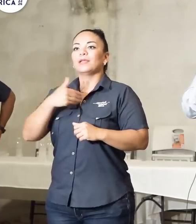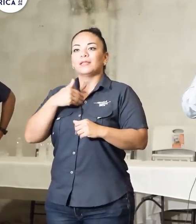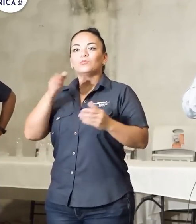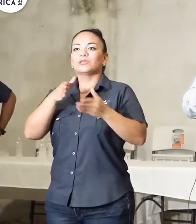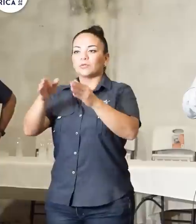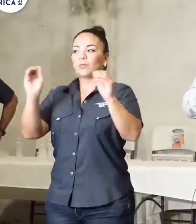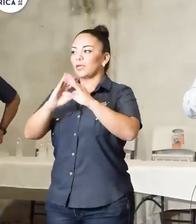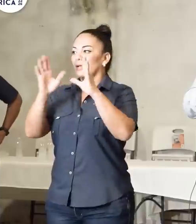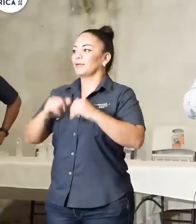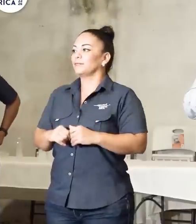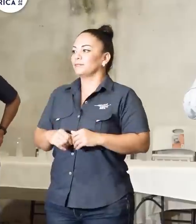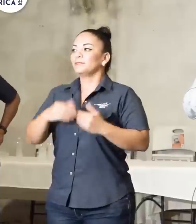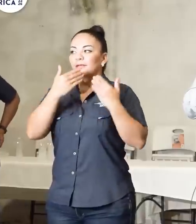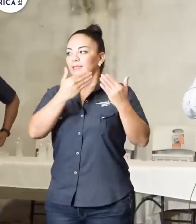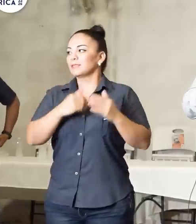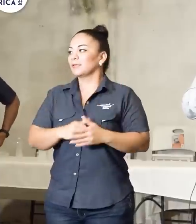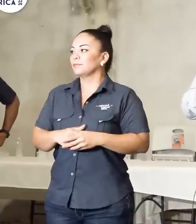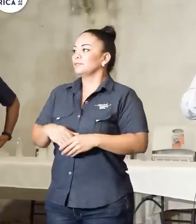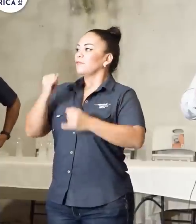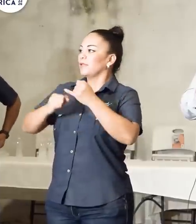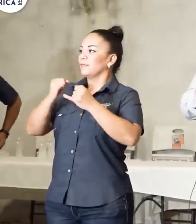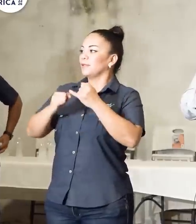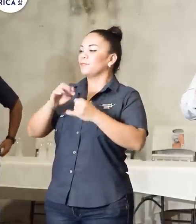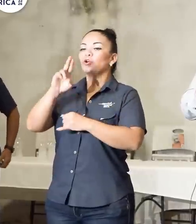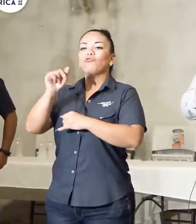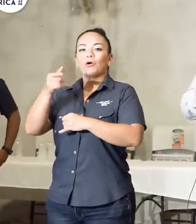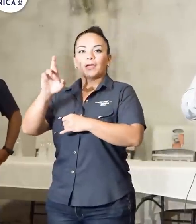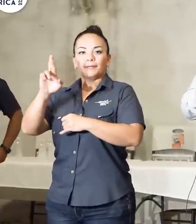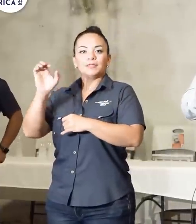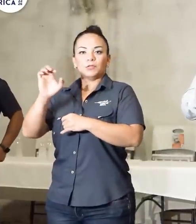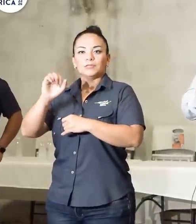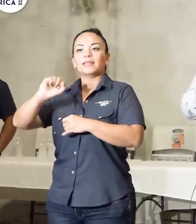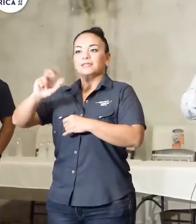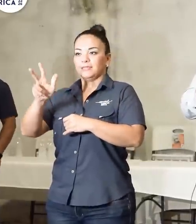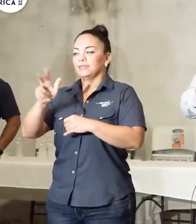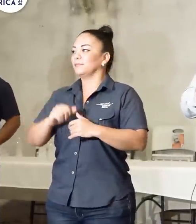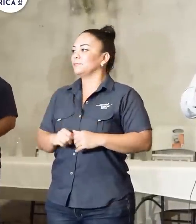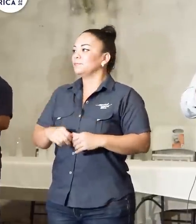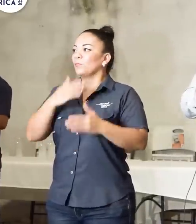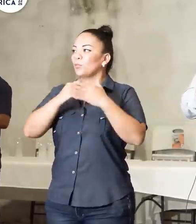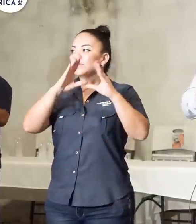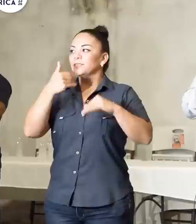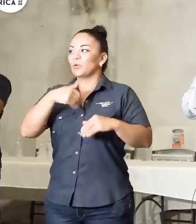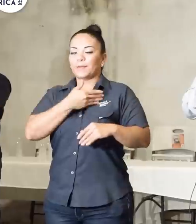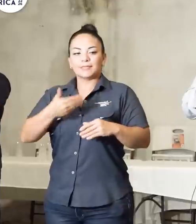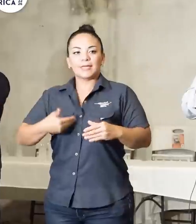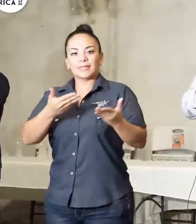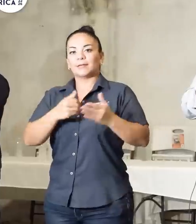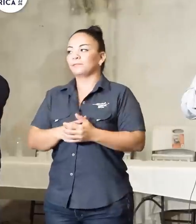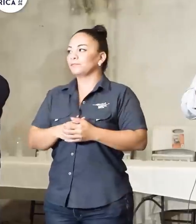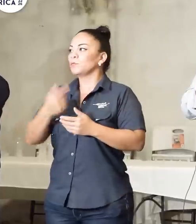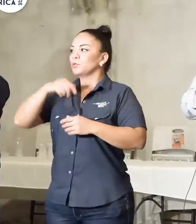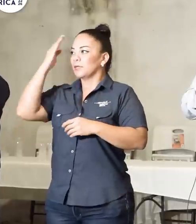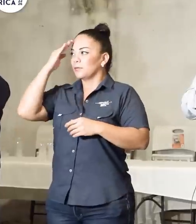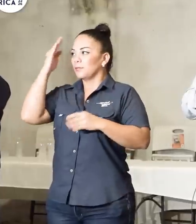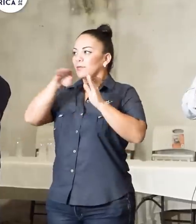muy clara. Y finalizamos con Roger Espinosa de SINAR. Muy buenas tardes, señor presidente. Sabemos